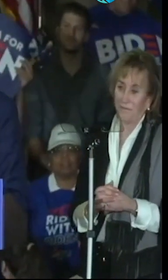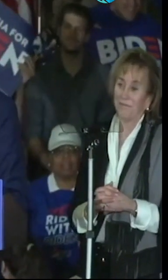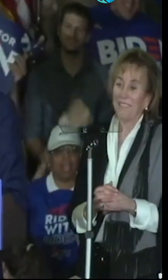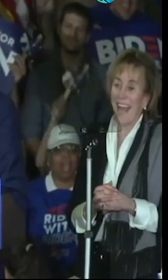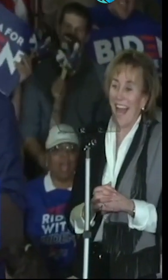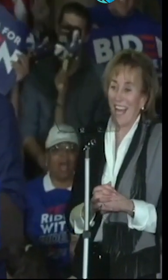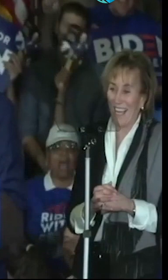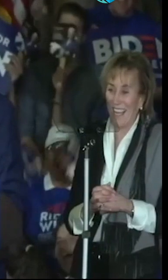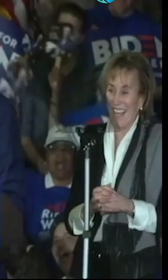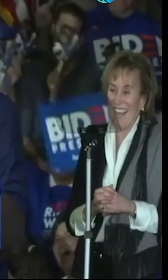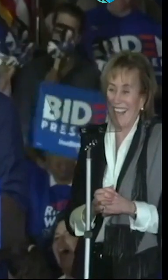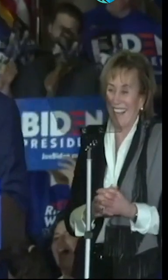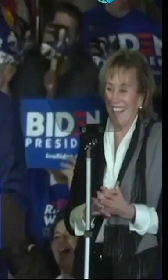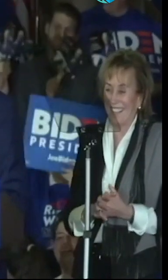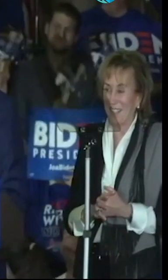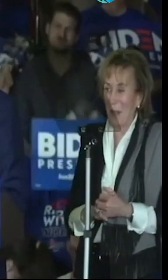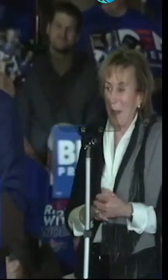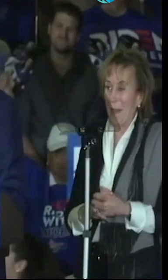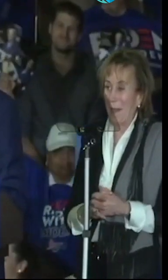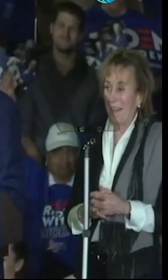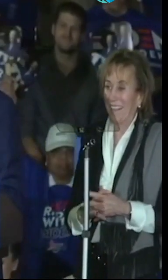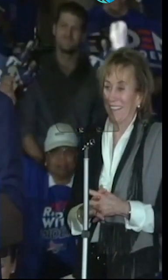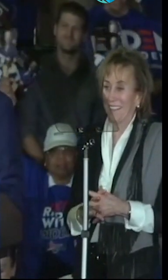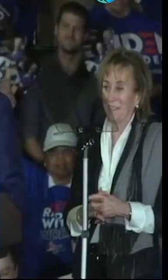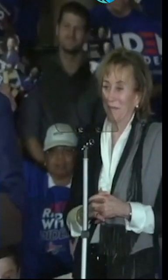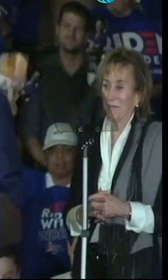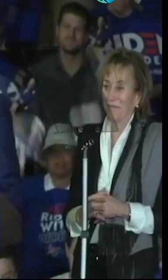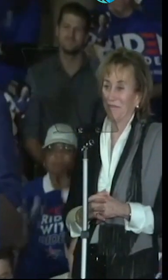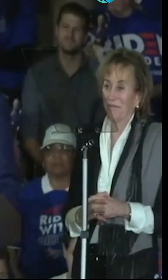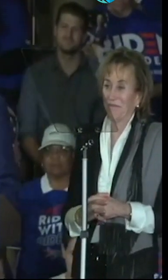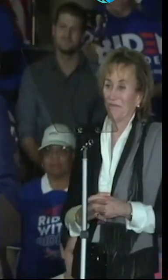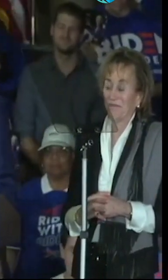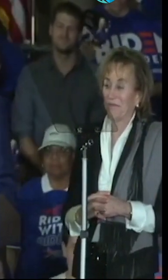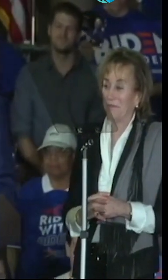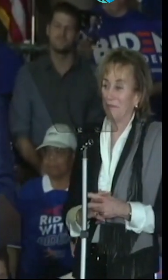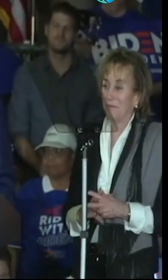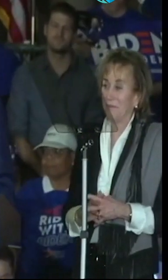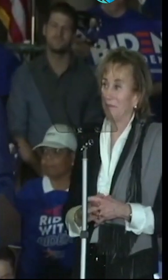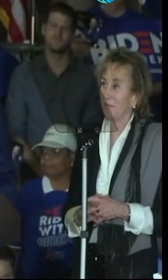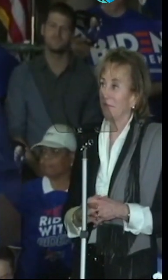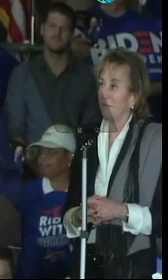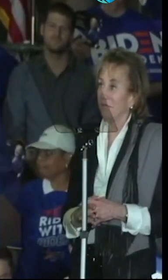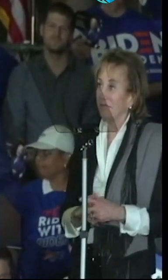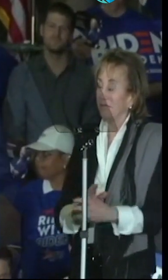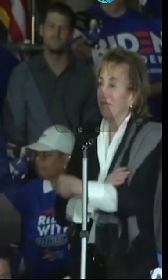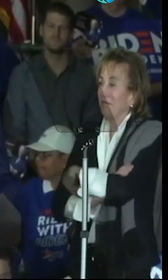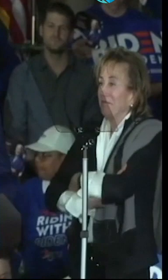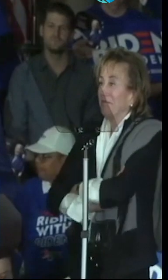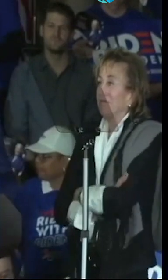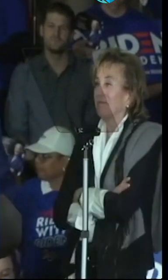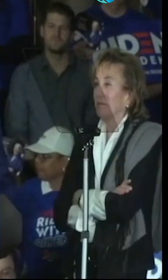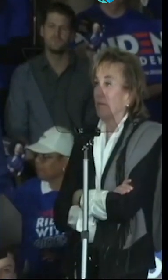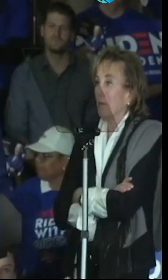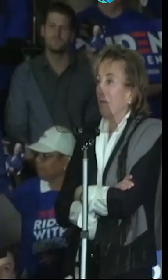beneficiado. Esto nos puede llevar a un momento en el que podamos hacer cosas extraordinarias.